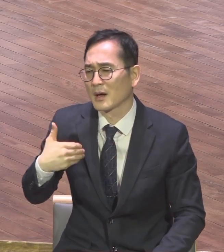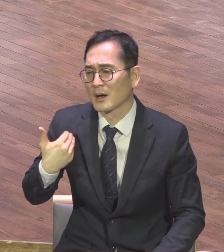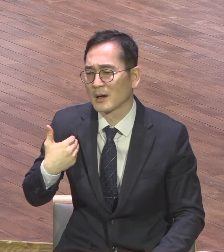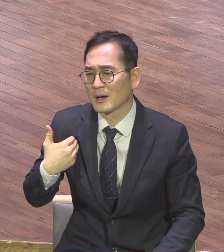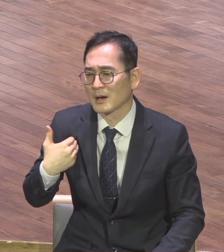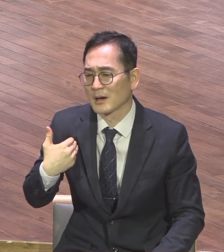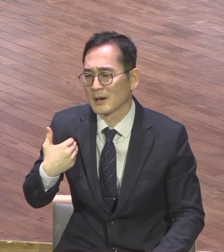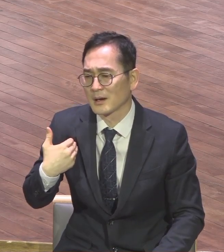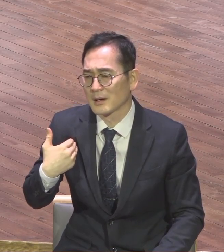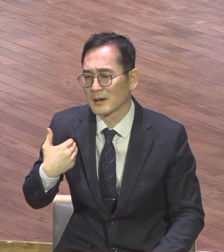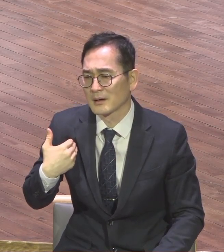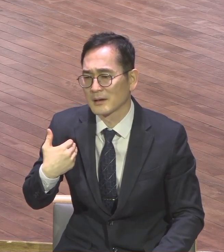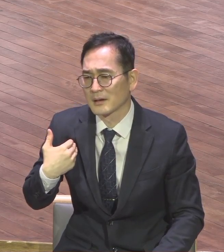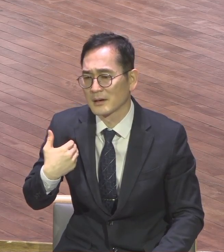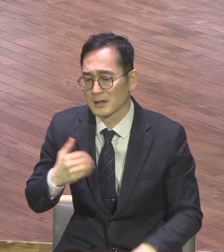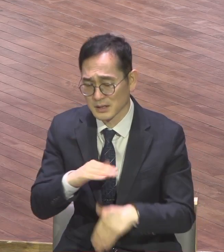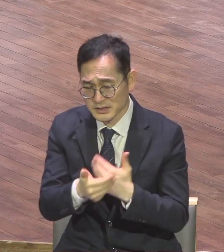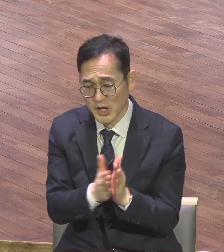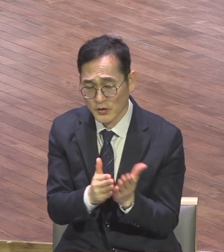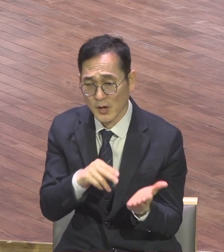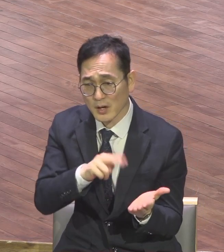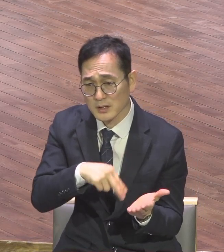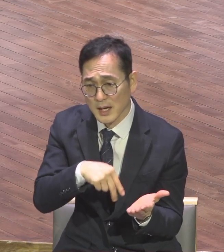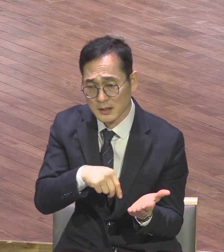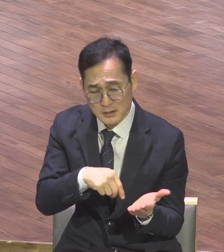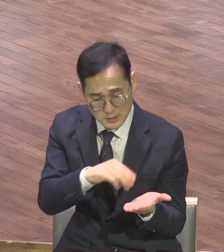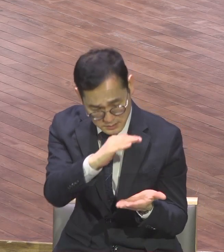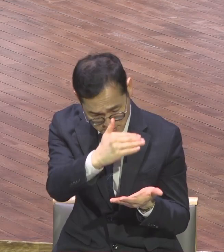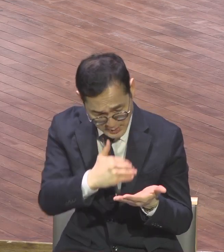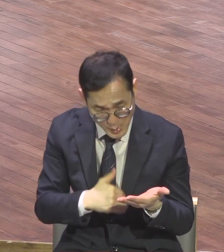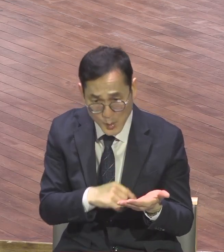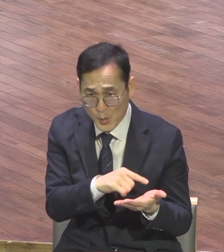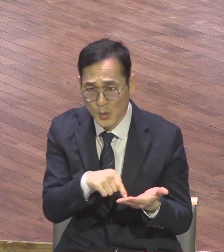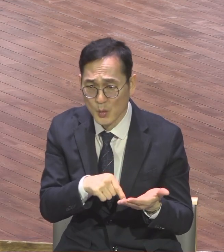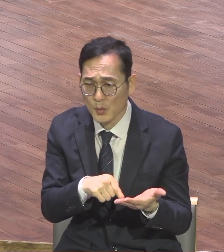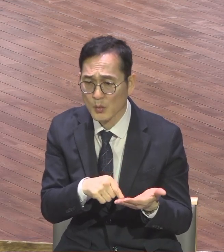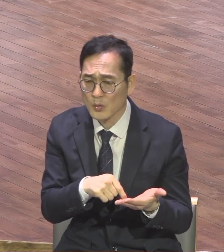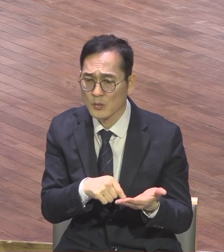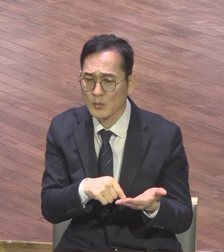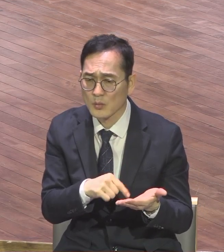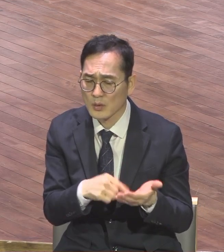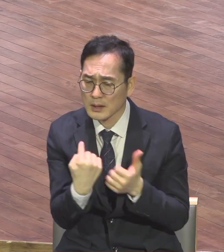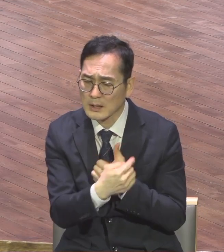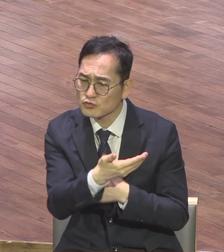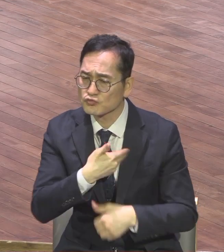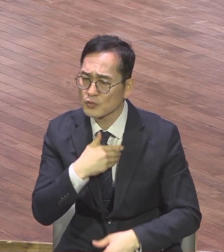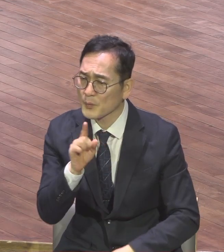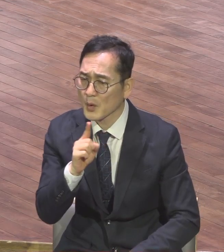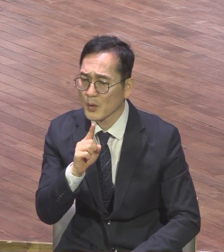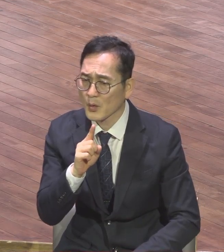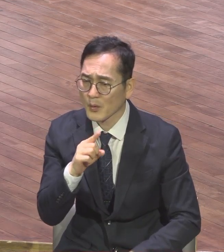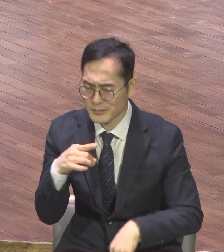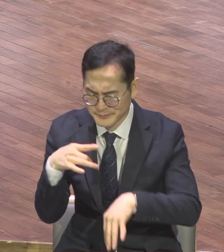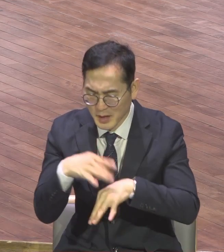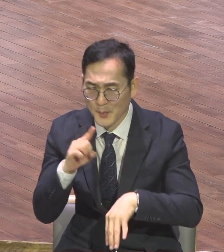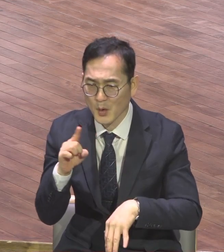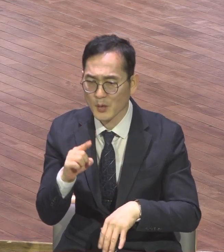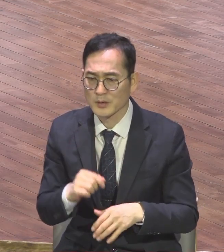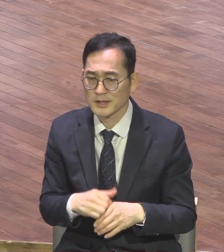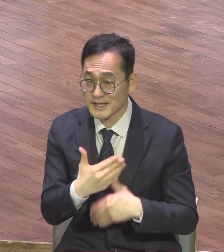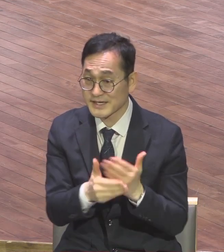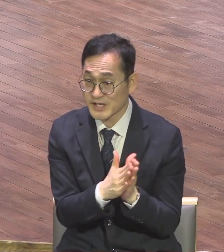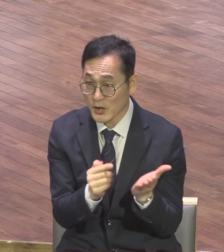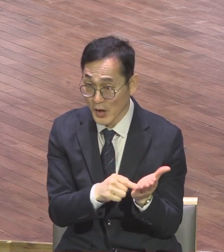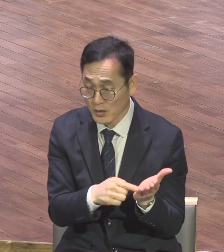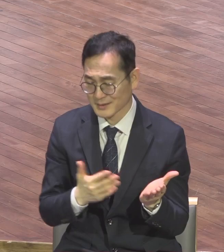빠진단 말이에요. 성경 60권이 뭘 말하느냐? 요한복음 5장 29절에 39절에 이 성경은 나를 말하고